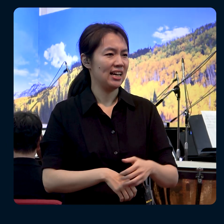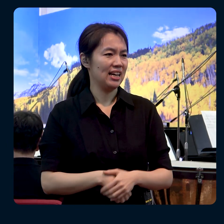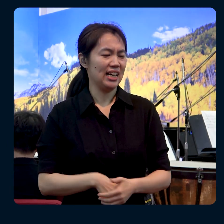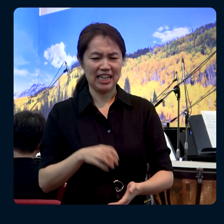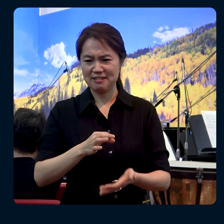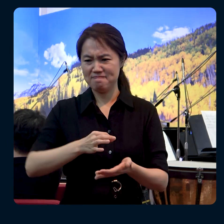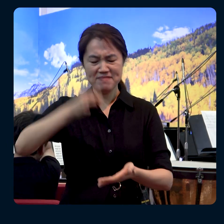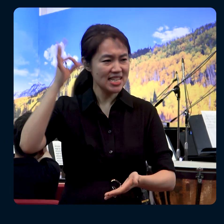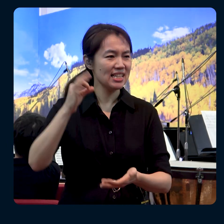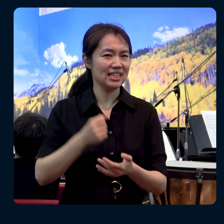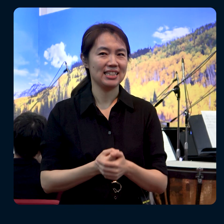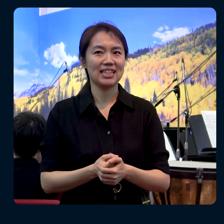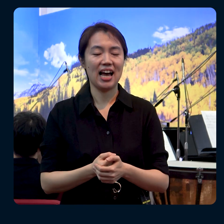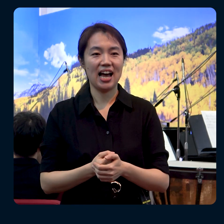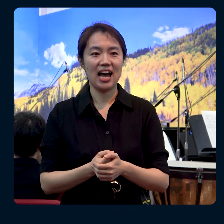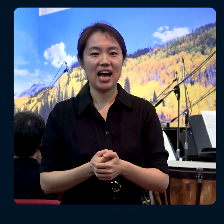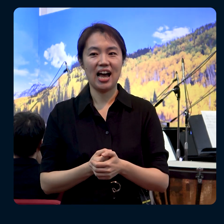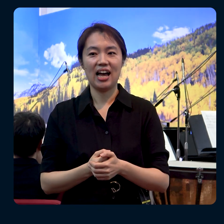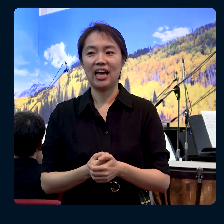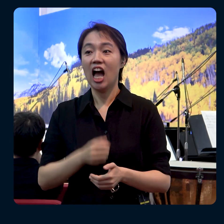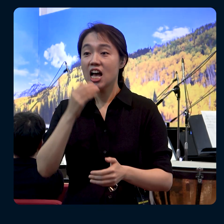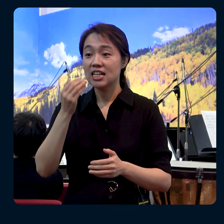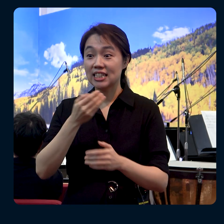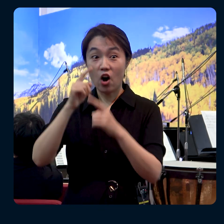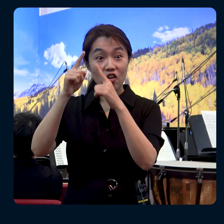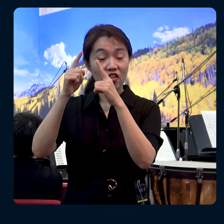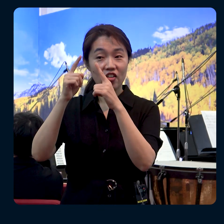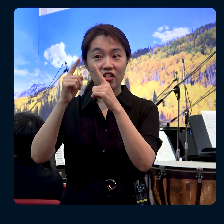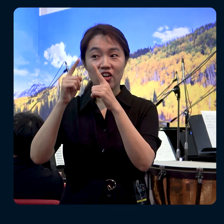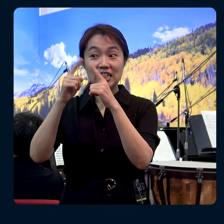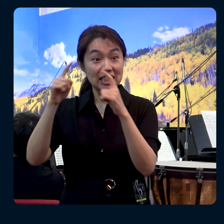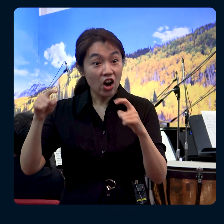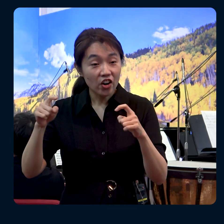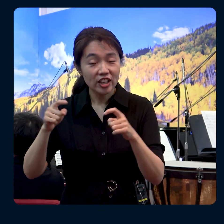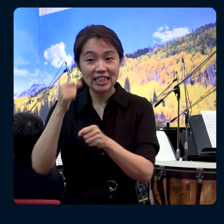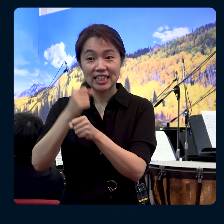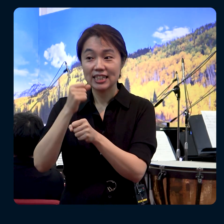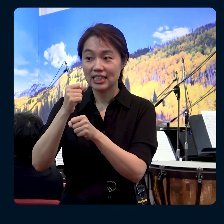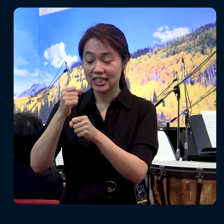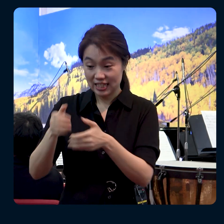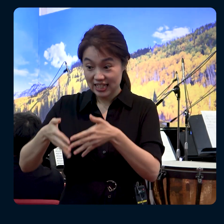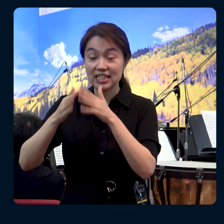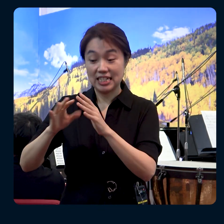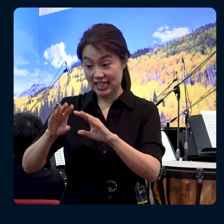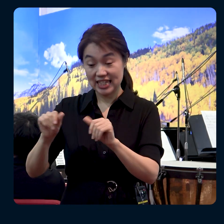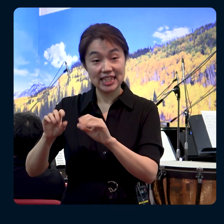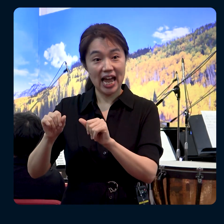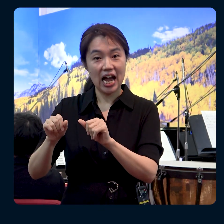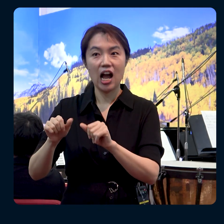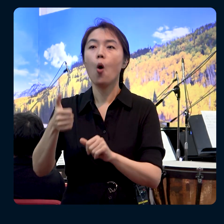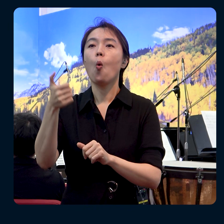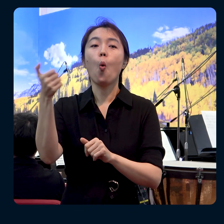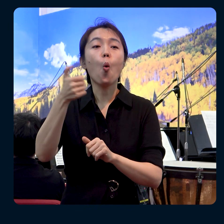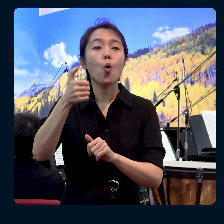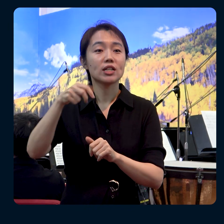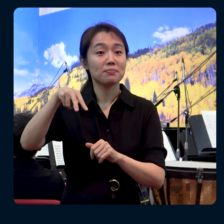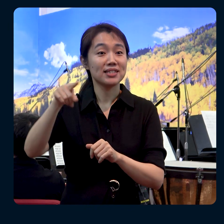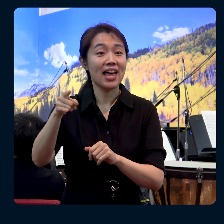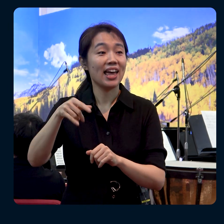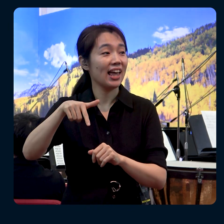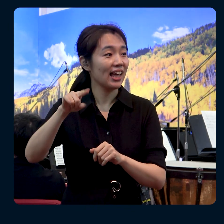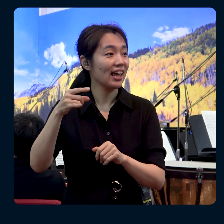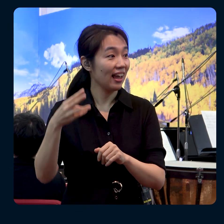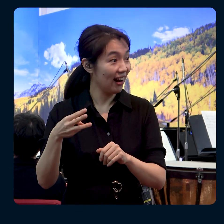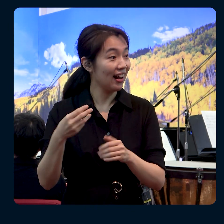아니, 성전 마당, 성전 지을 땅 산 것도 50세겔인데 이게 400세겔이라는 말이죠. 그런데 어쩔 수가 없죠. 왜냐하면